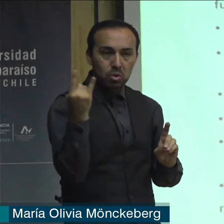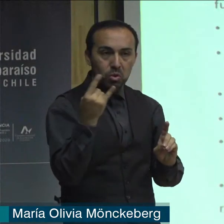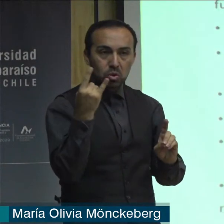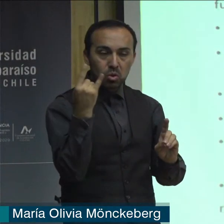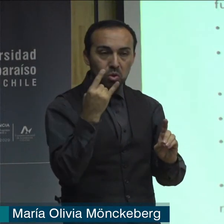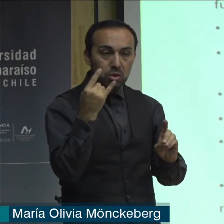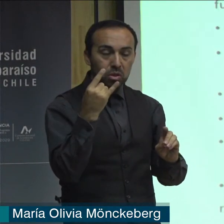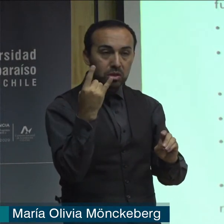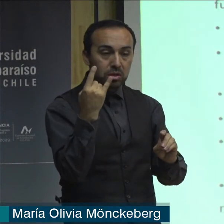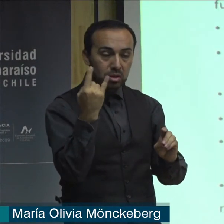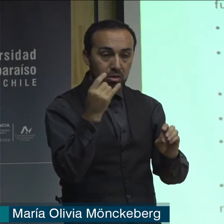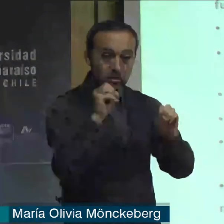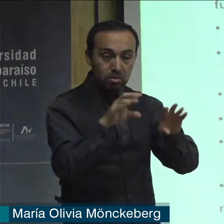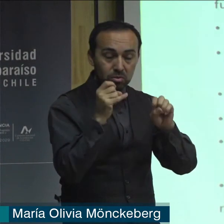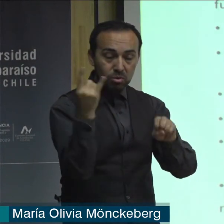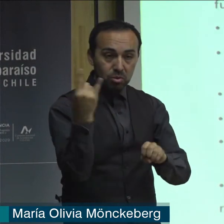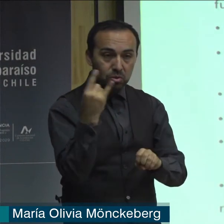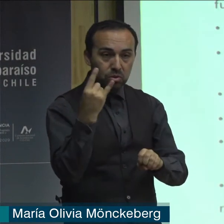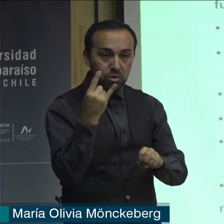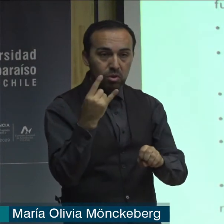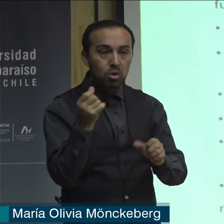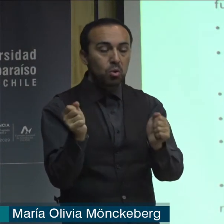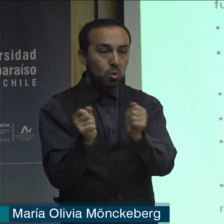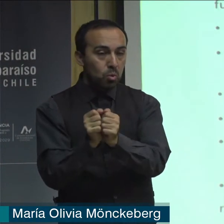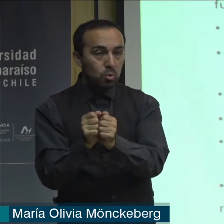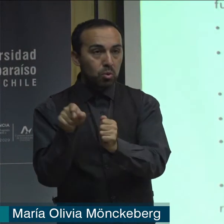básica y media con la municipalización